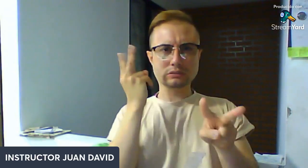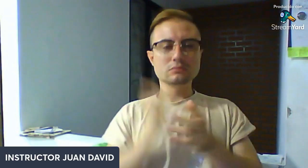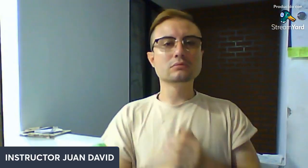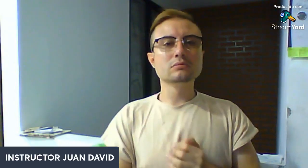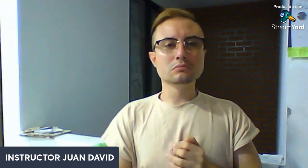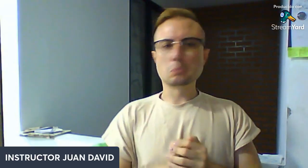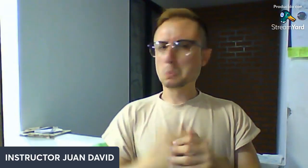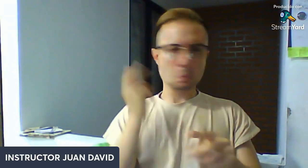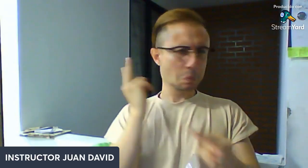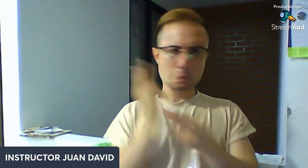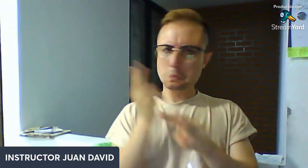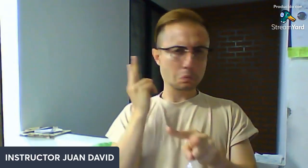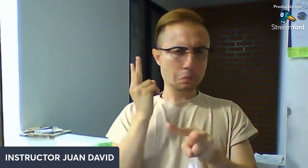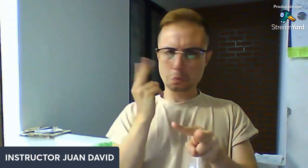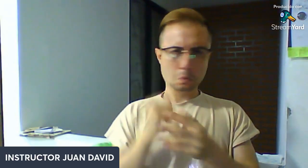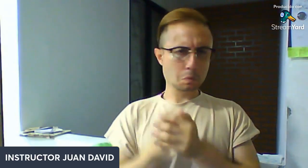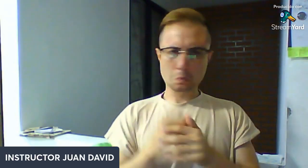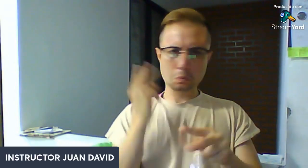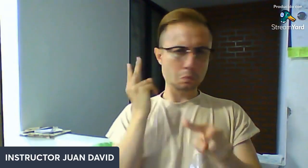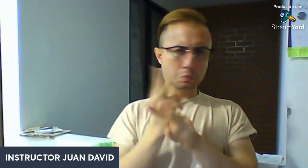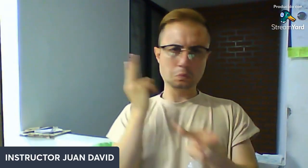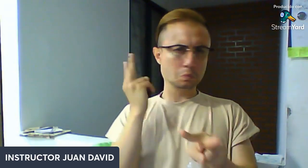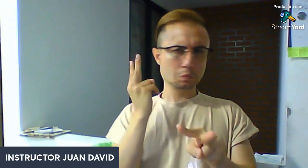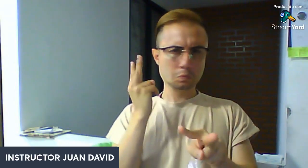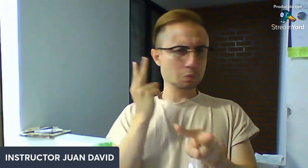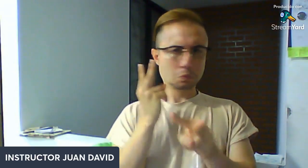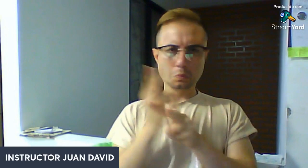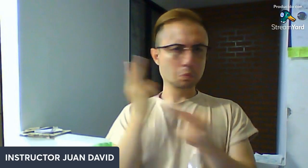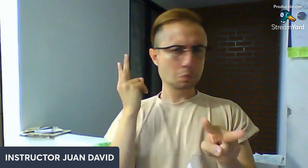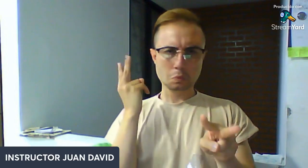Peligrosos, animales peligrosos o animales no peligrosos.